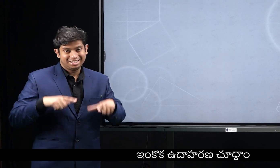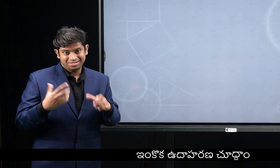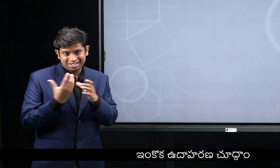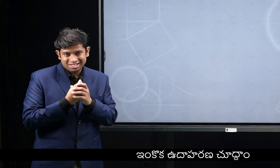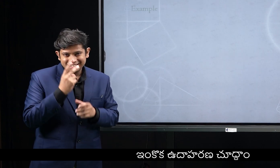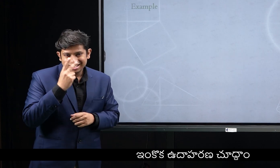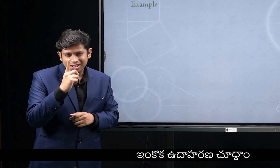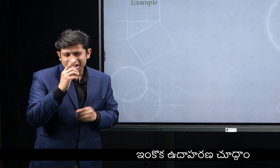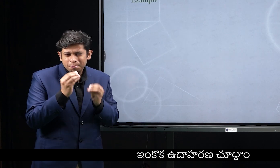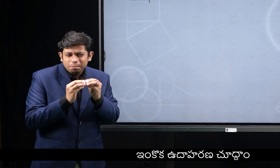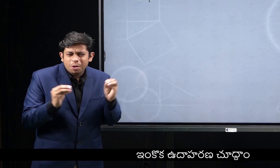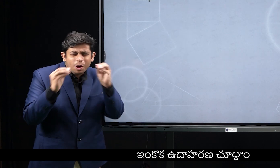ఇంకొక ఉదాహరణ చూద్దాం.